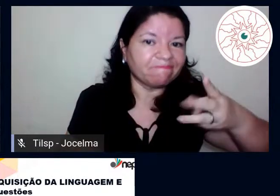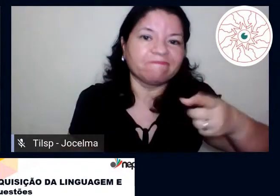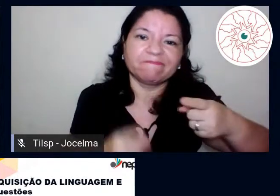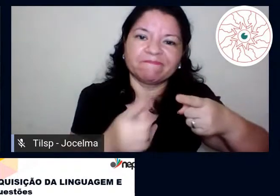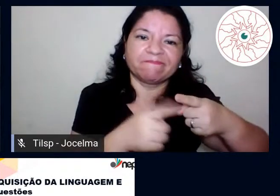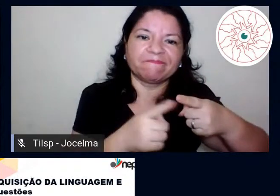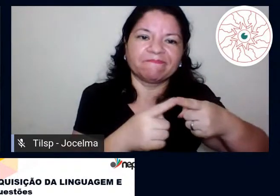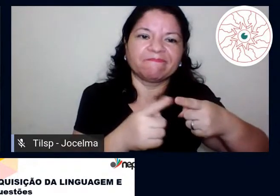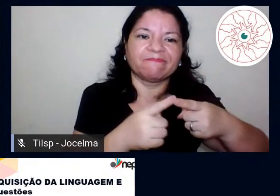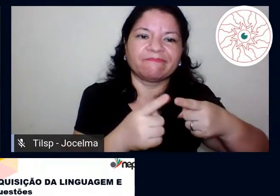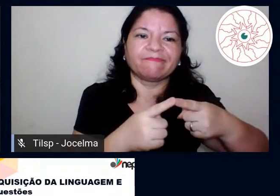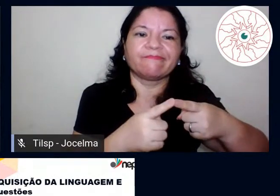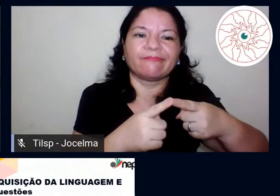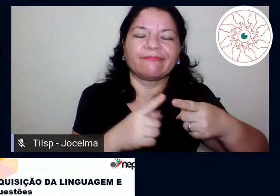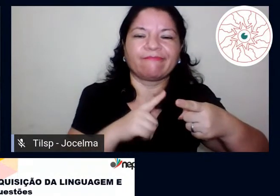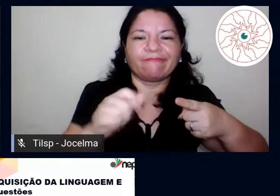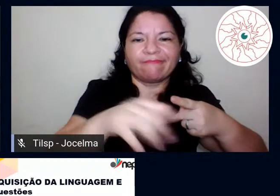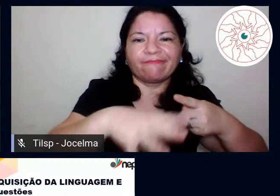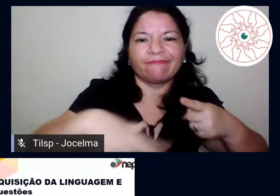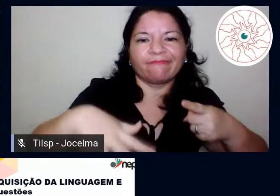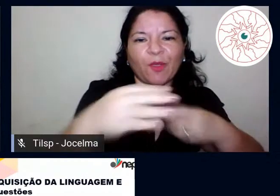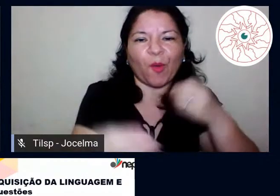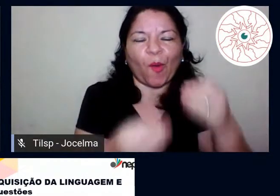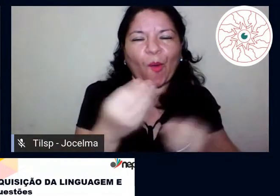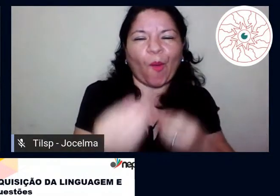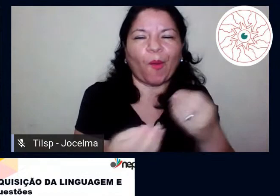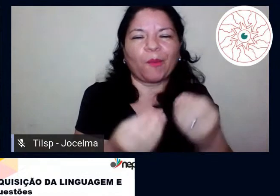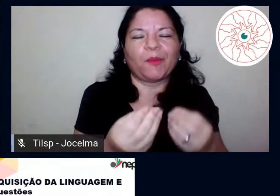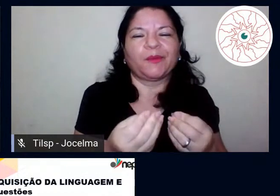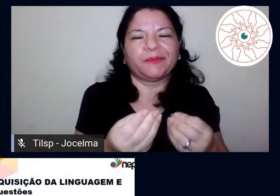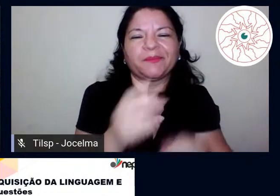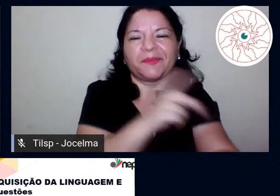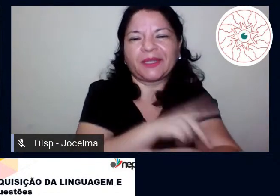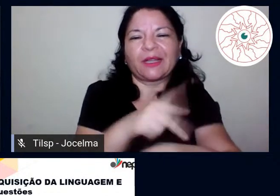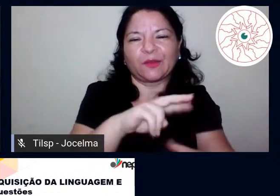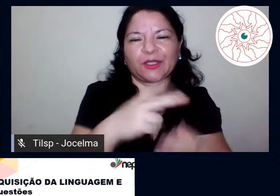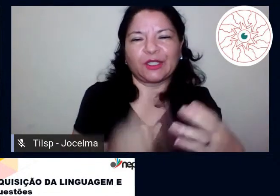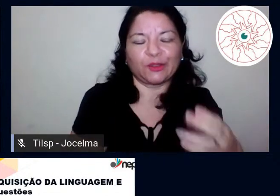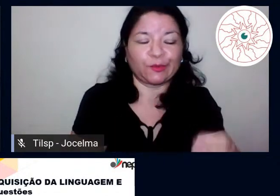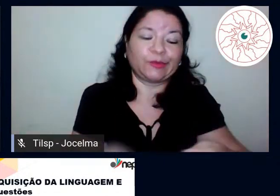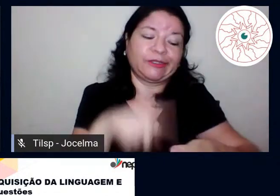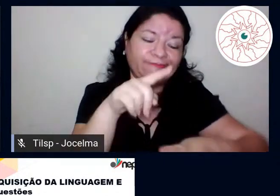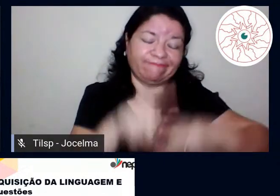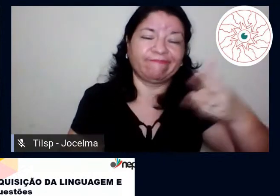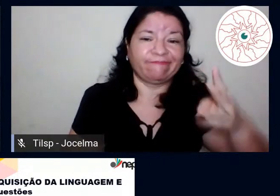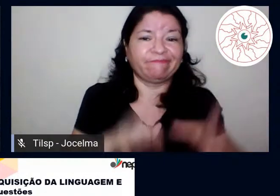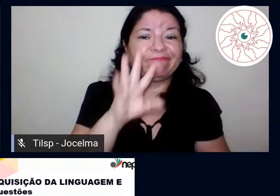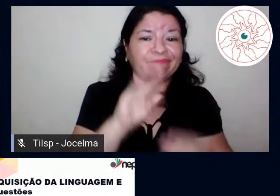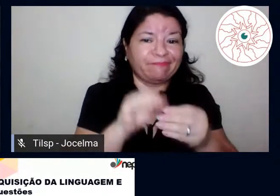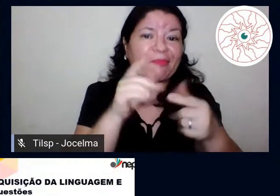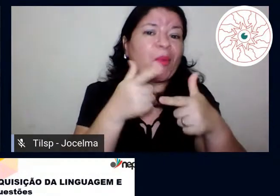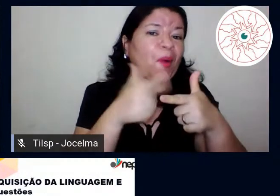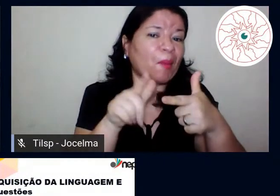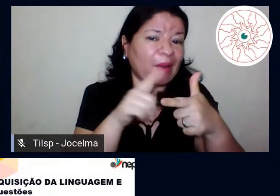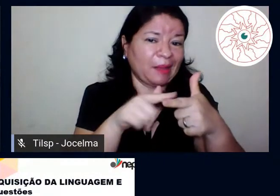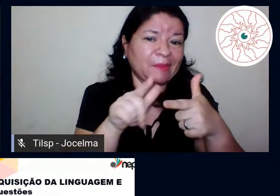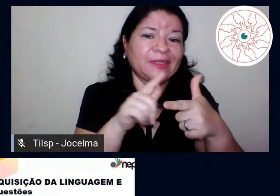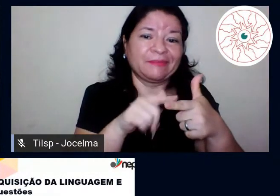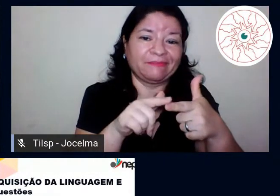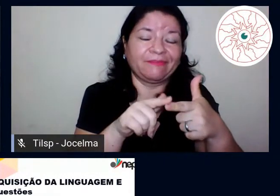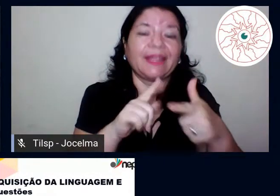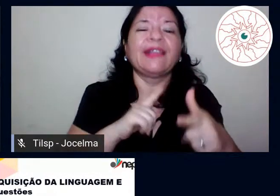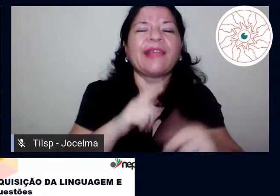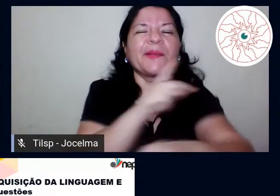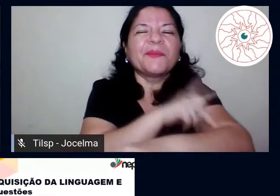envolver esse cenário da pedagogia sur e são três problemas. O primeiro está na contramão da pedagogia